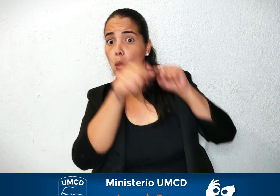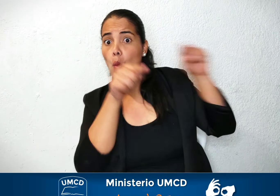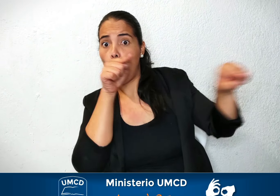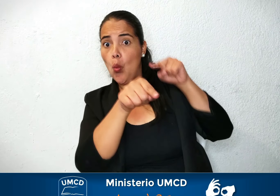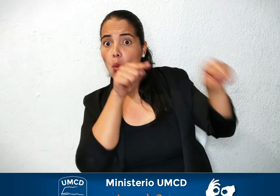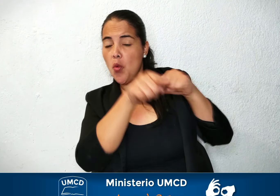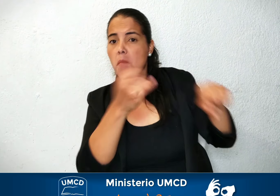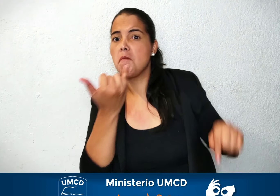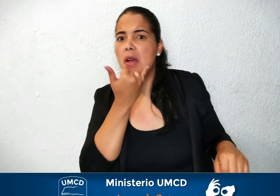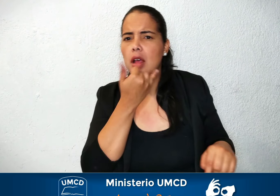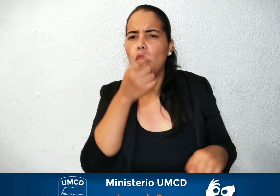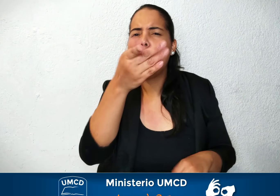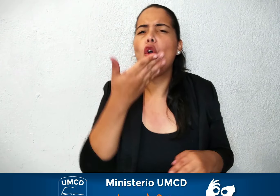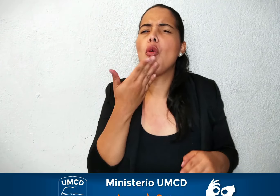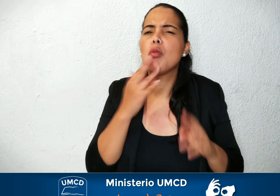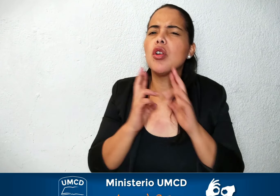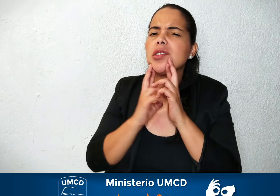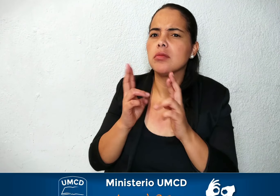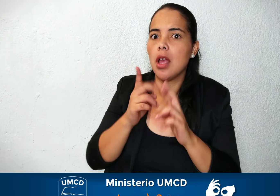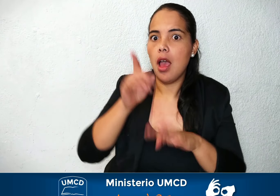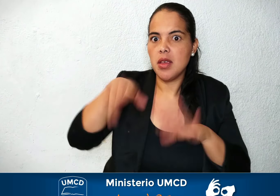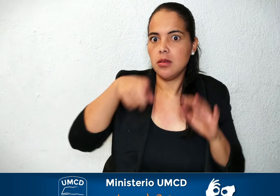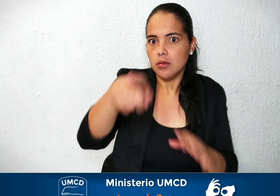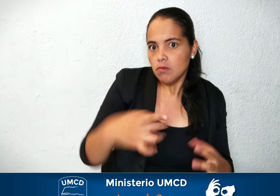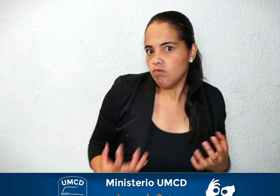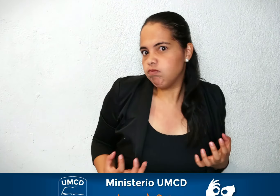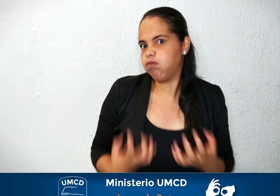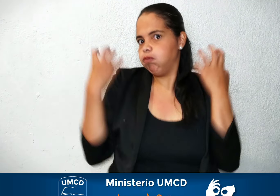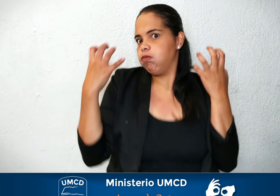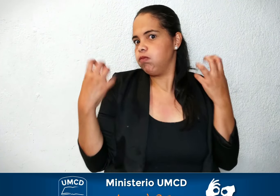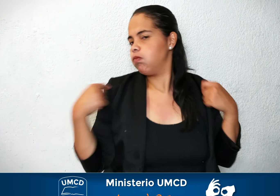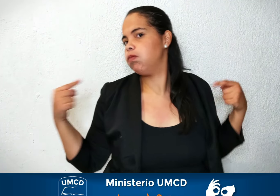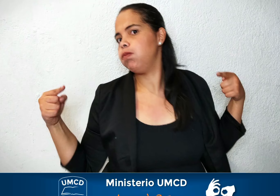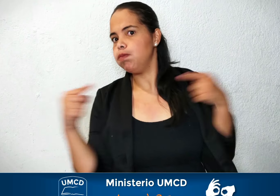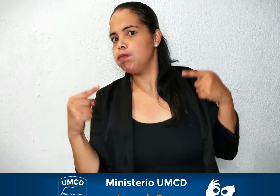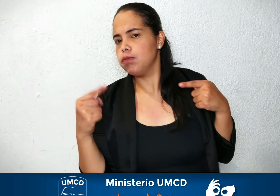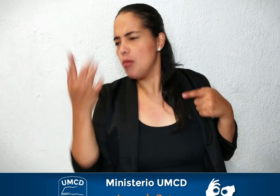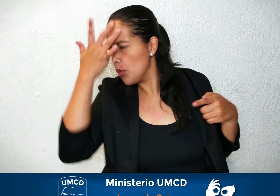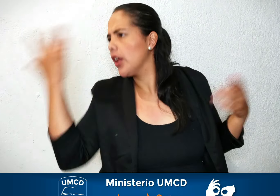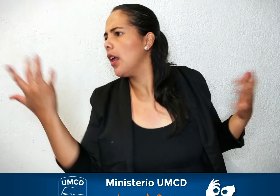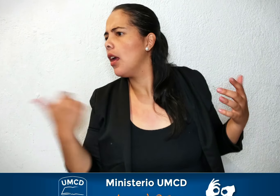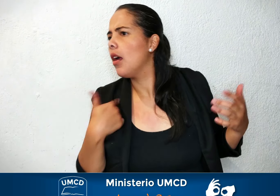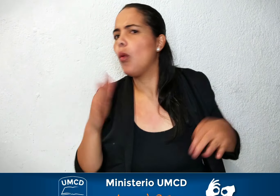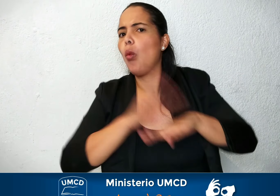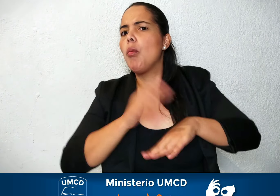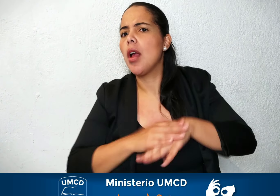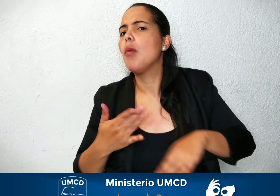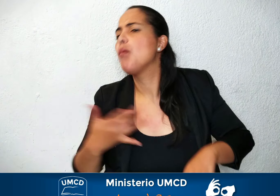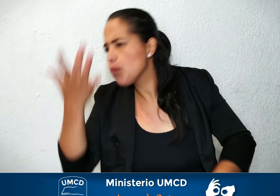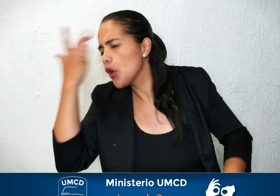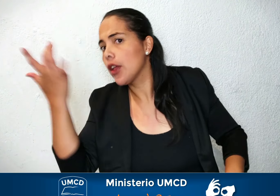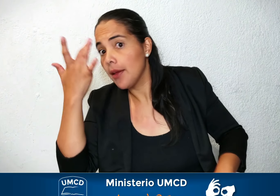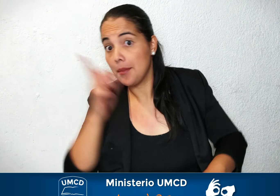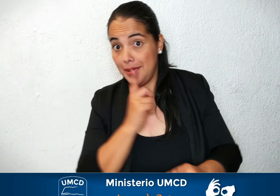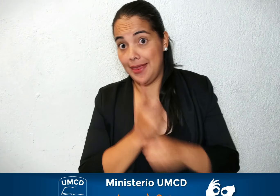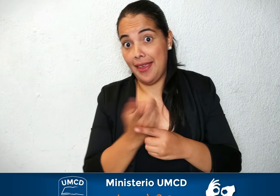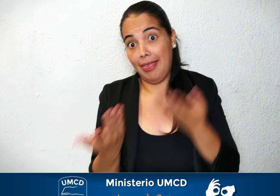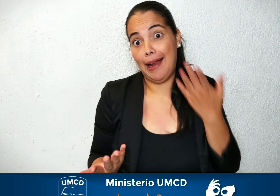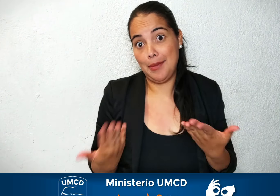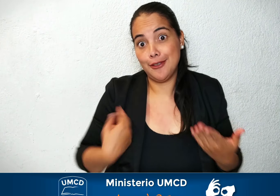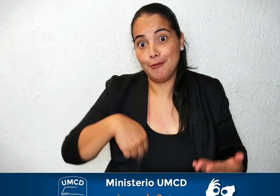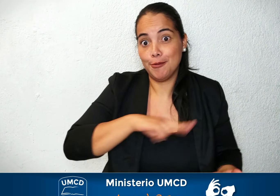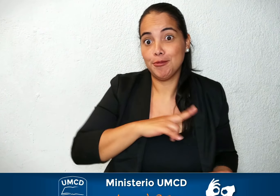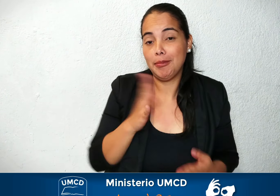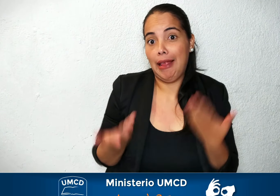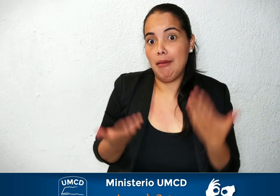alguien? Yo creo que muchos de nosotros levantáramos la voz e inmediatamente buscáramos restitución o que se detuviera esa